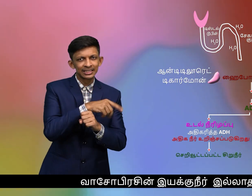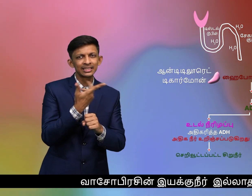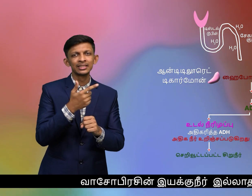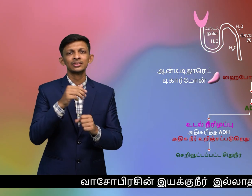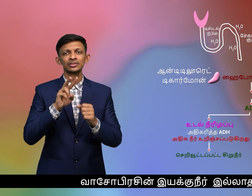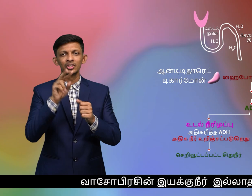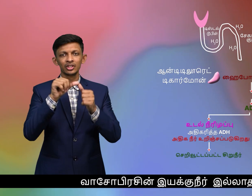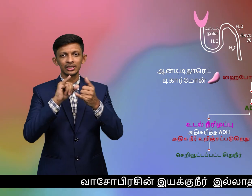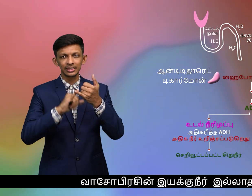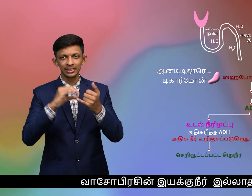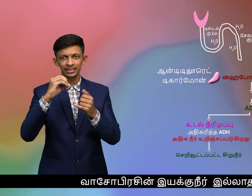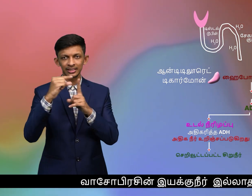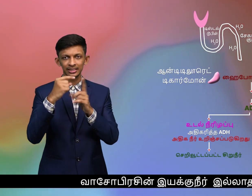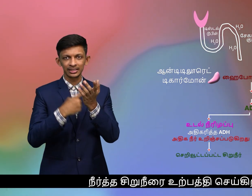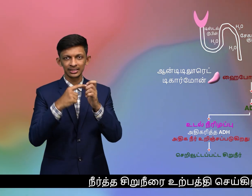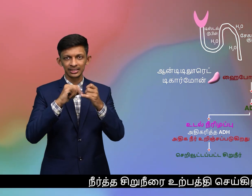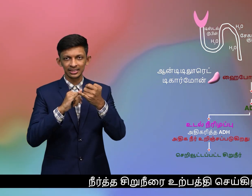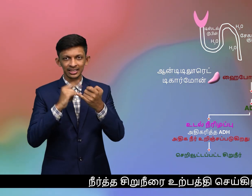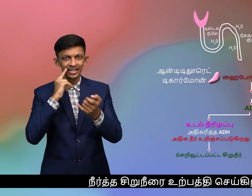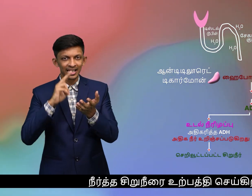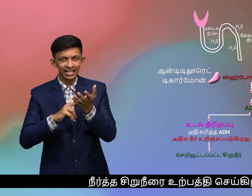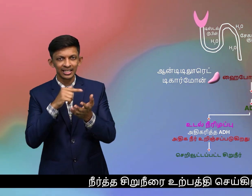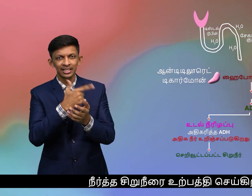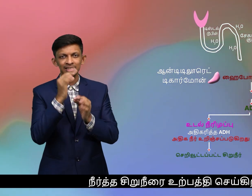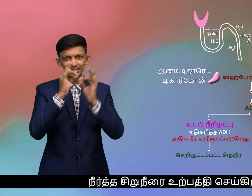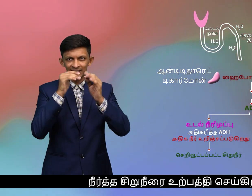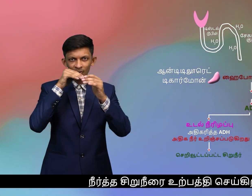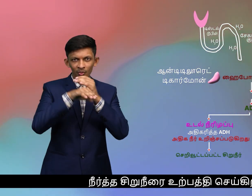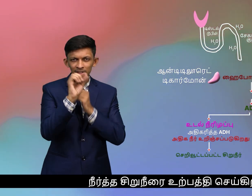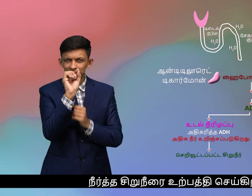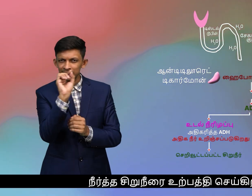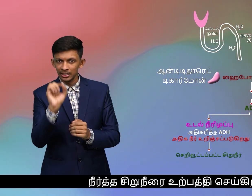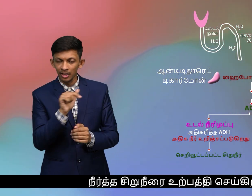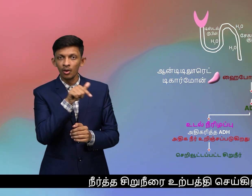வாசோபிரெசத்தின் இயக்குநீர் இல்லாததால் நீர்ந்த சிறுநீரை உற்பத்தி செய்கிறது.